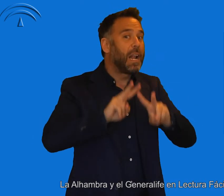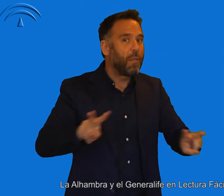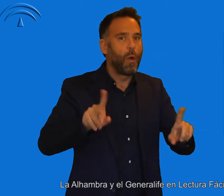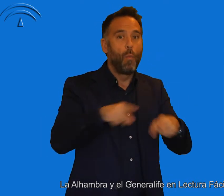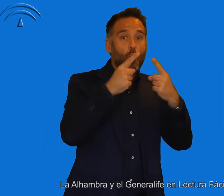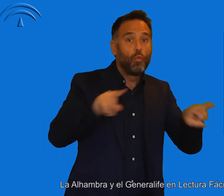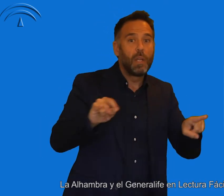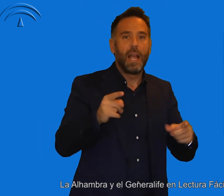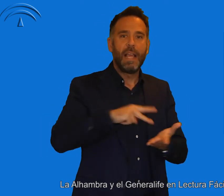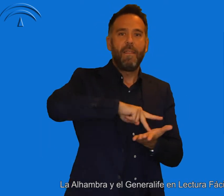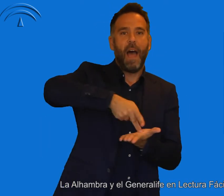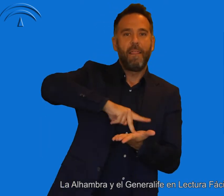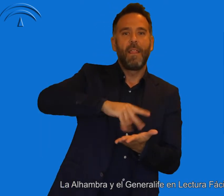Internacional de Música y Danza de Granada.